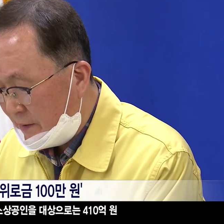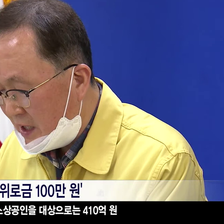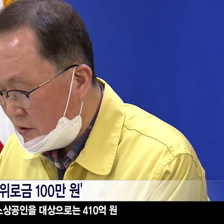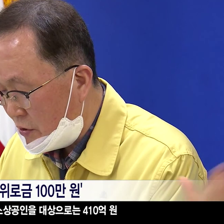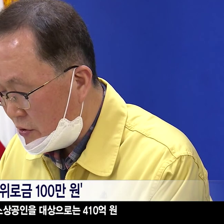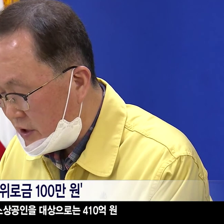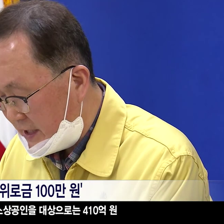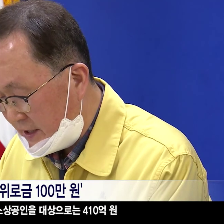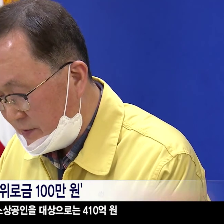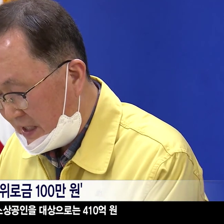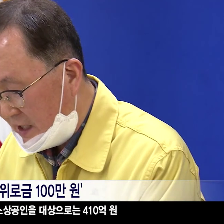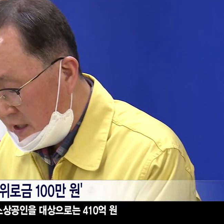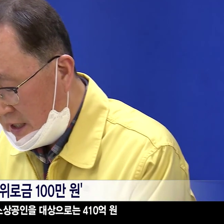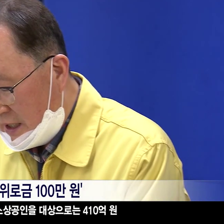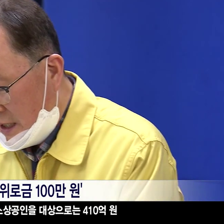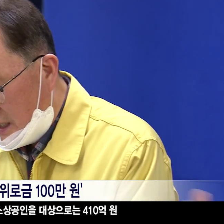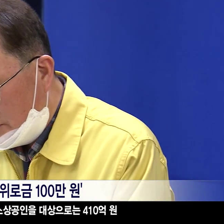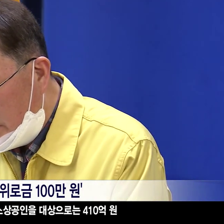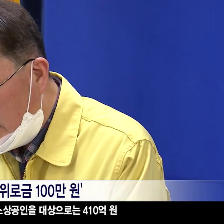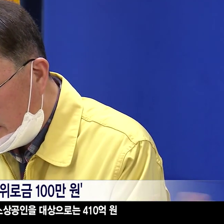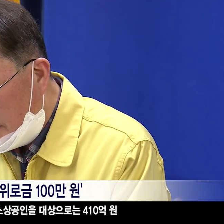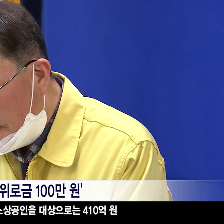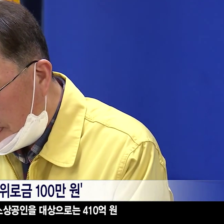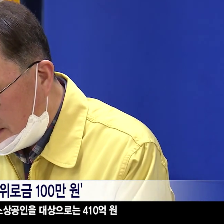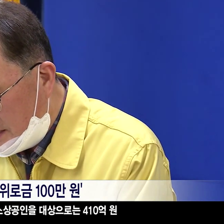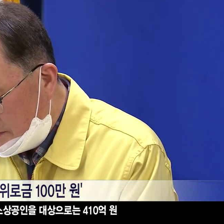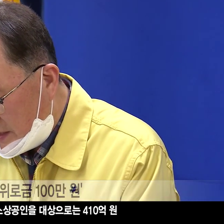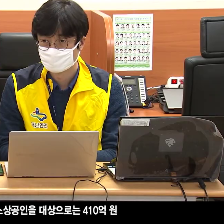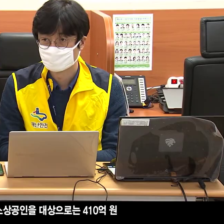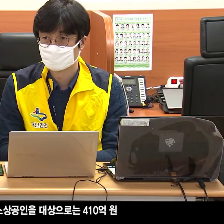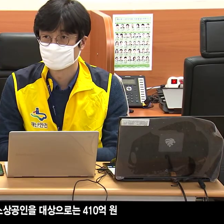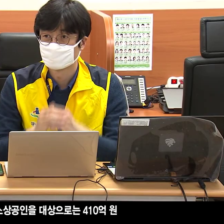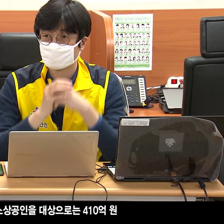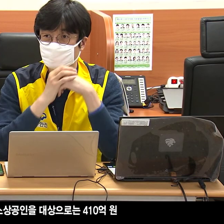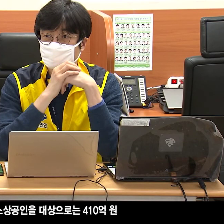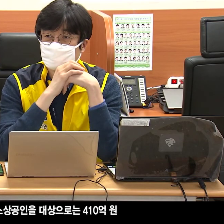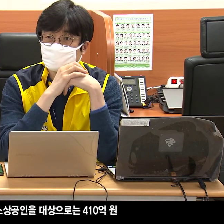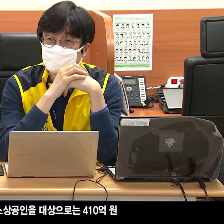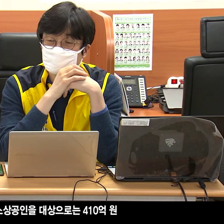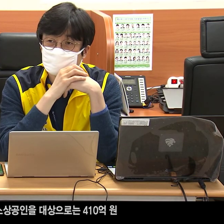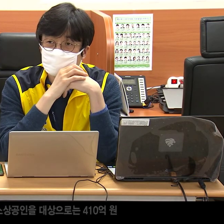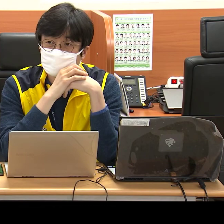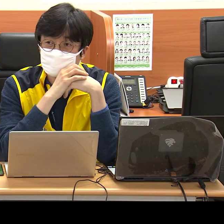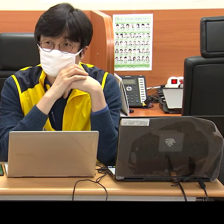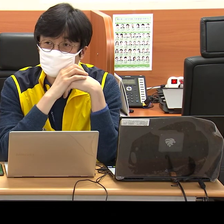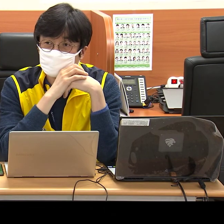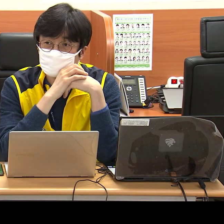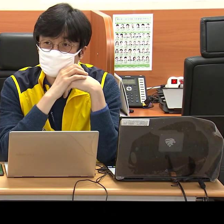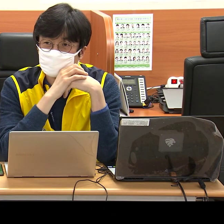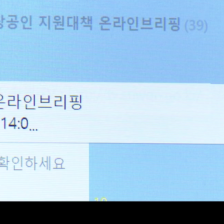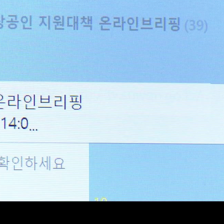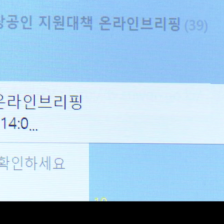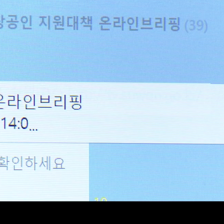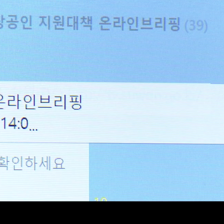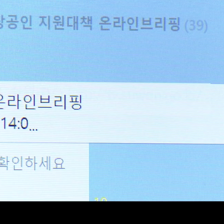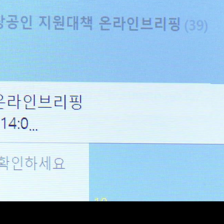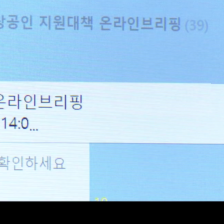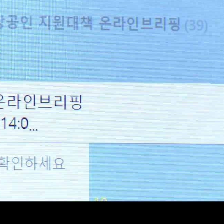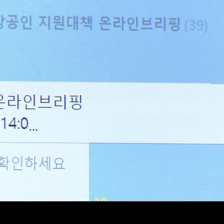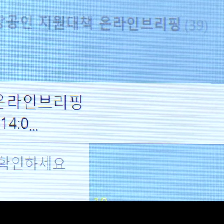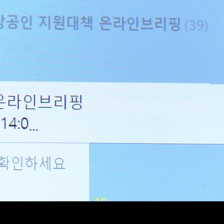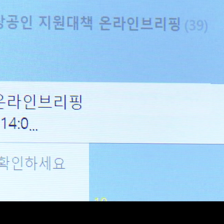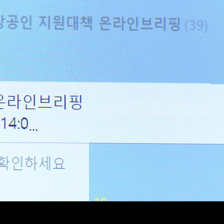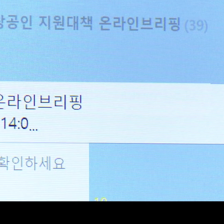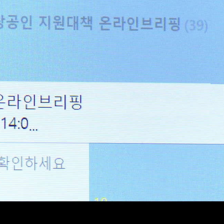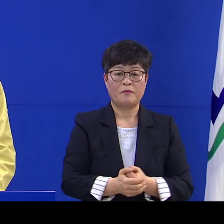100만 원씩 지급한다는 겁니다. 전체 소상공인을 대상으로는 410억 원 규모의 신용대출 보증이 이뤄집니다.